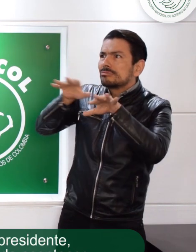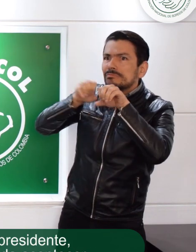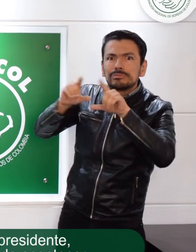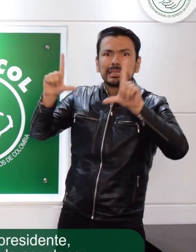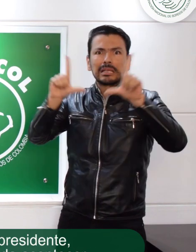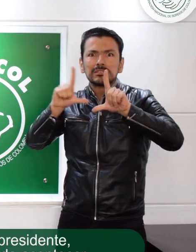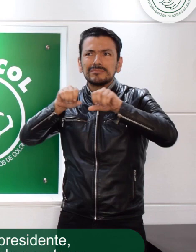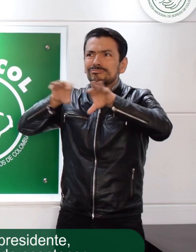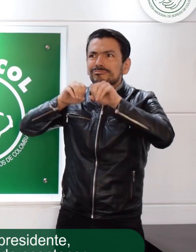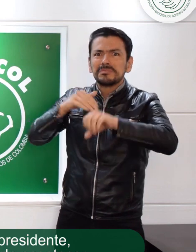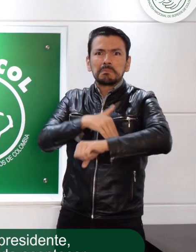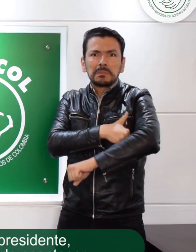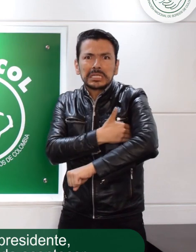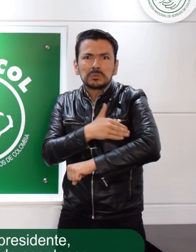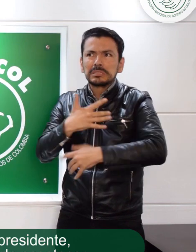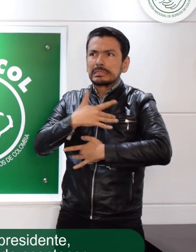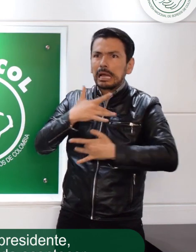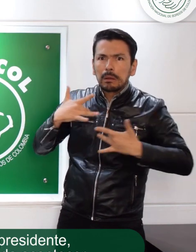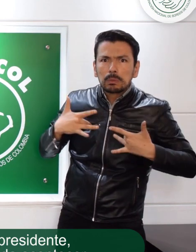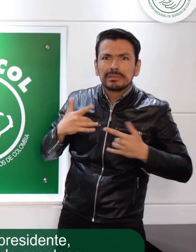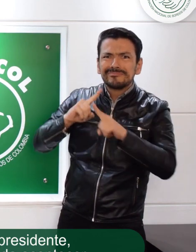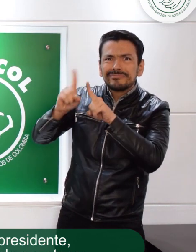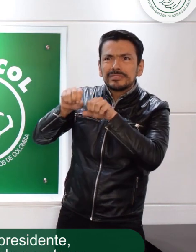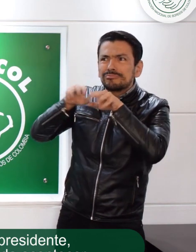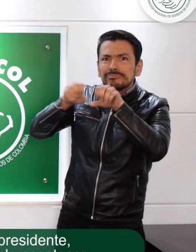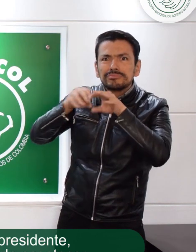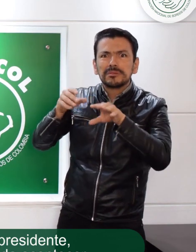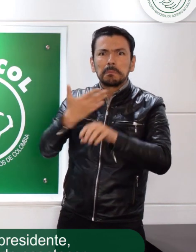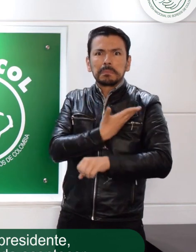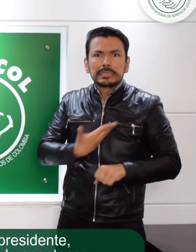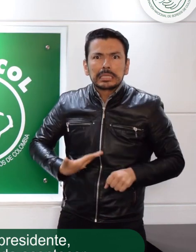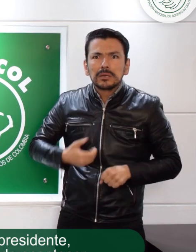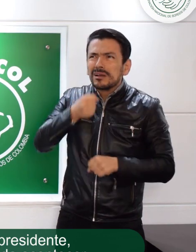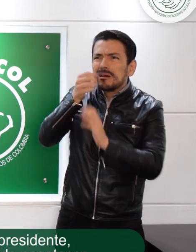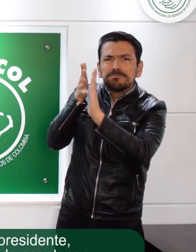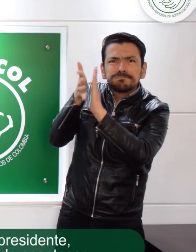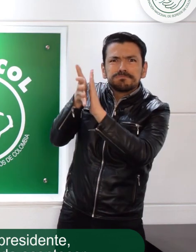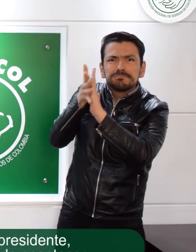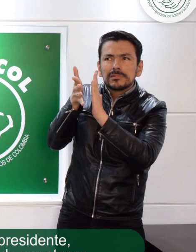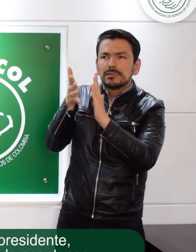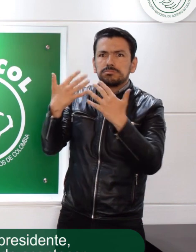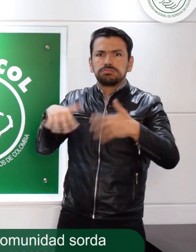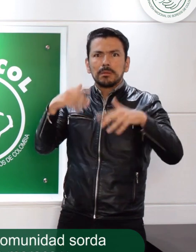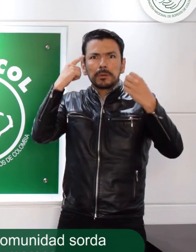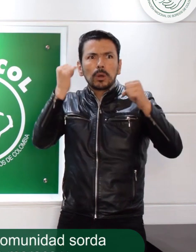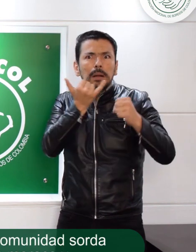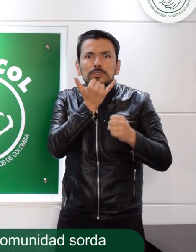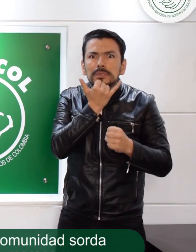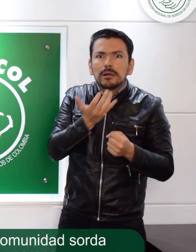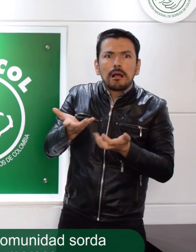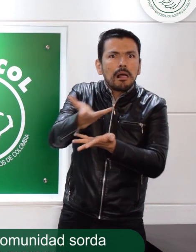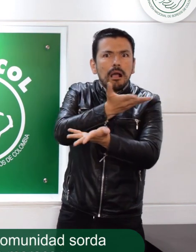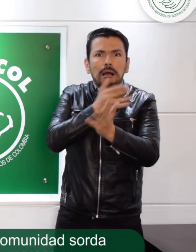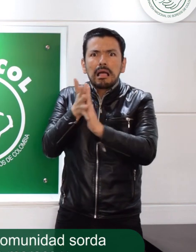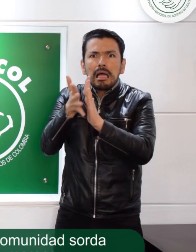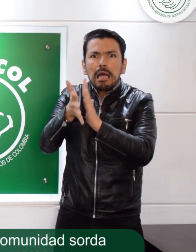Ministerio de Salud, el señor presidente, todos preocupados por lo que pueda acontecer con Colombia y